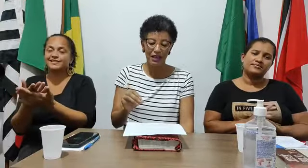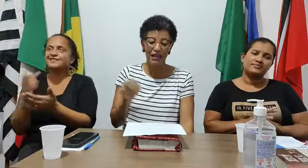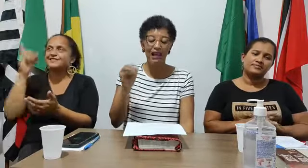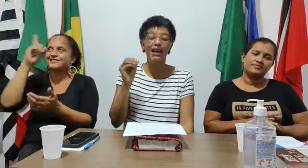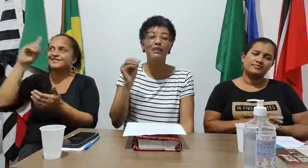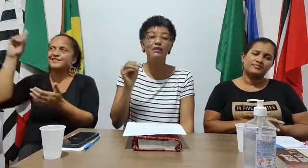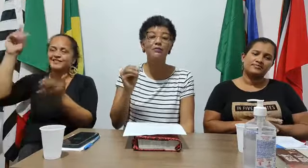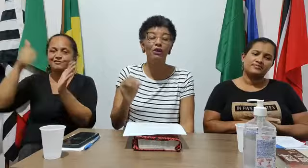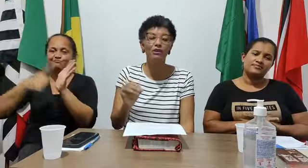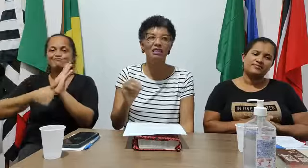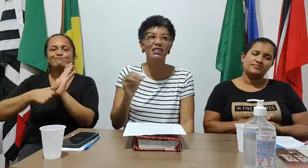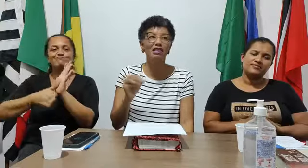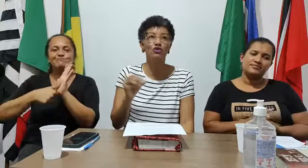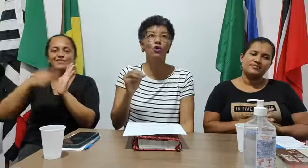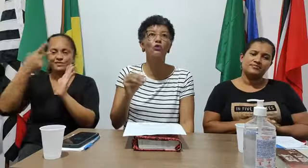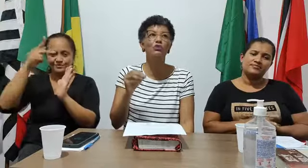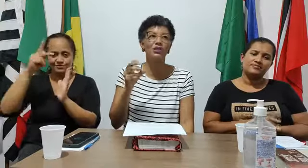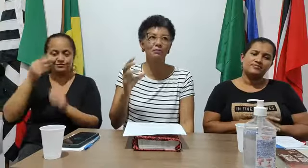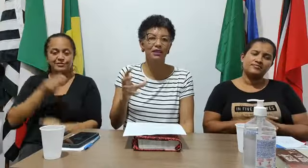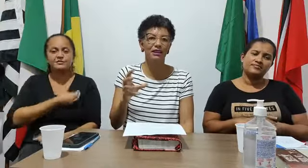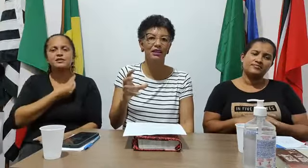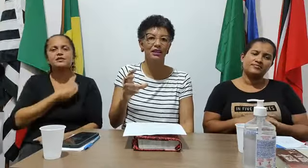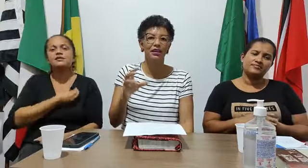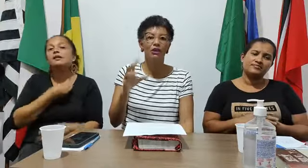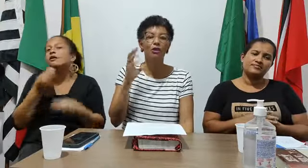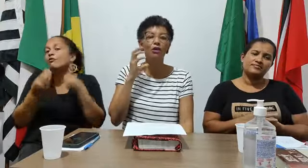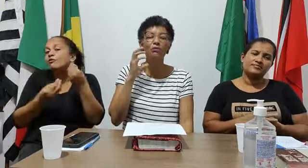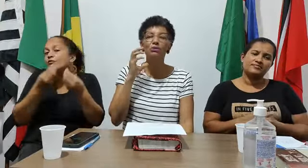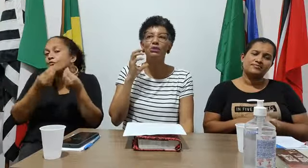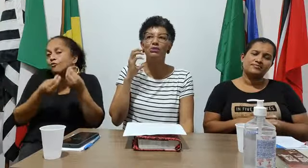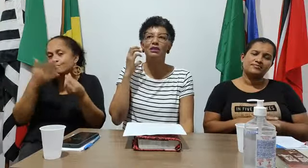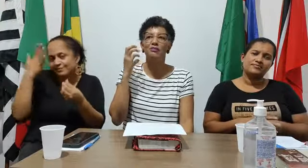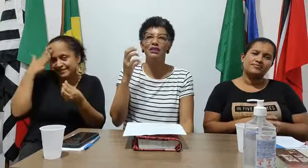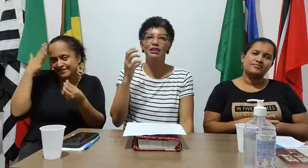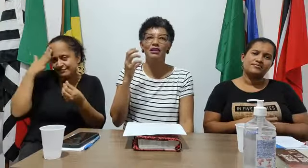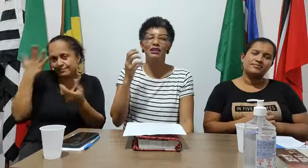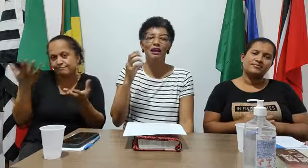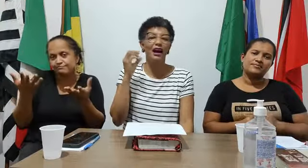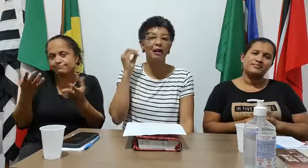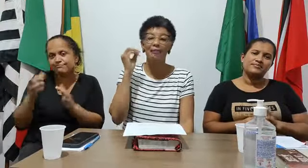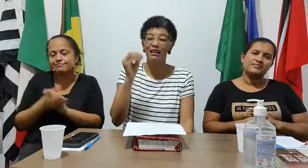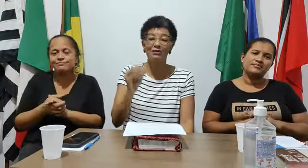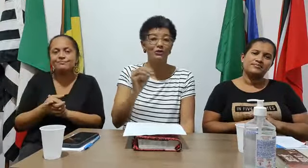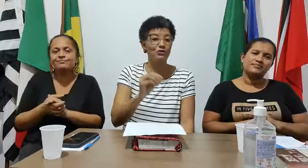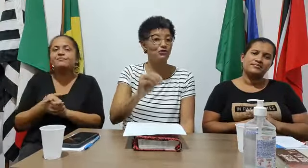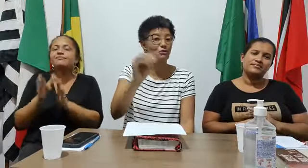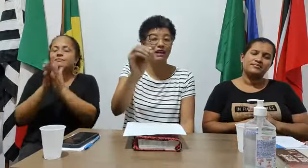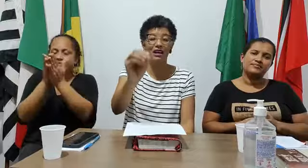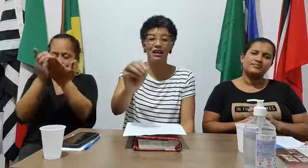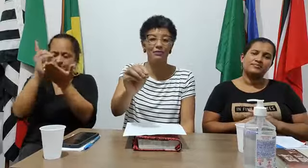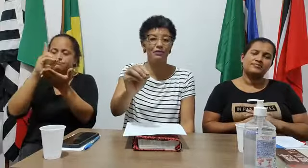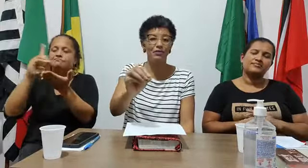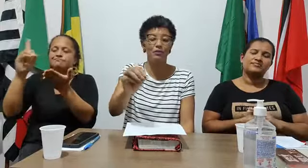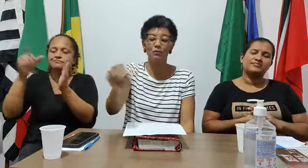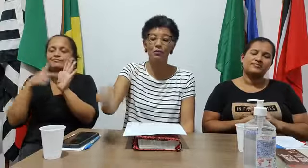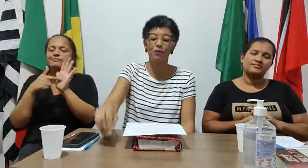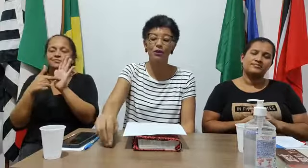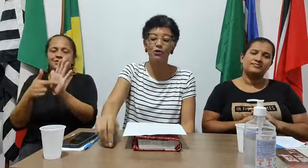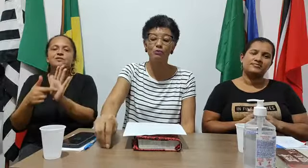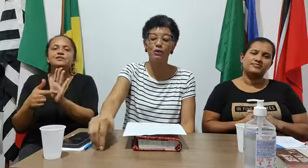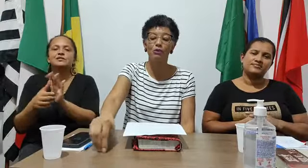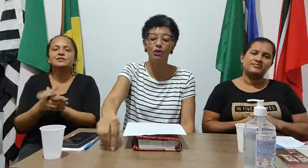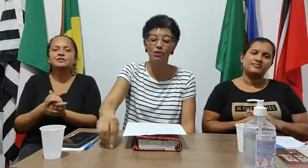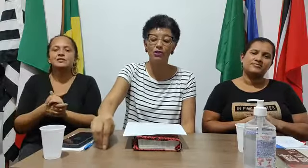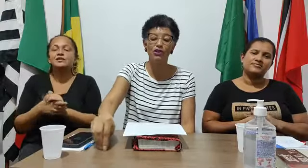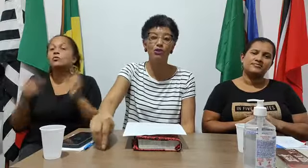vida. E a resposta, Zenaide, como saber? Como eu saber? A palavra hoje foi bem clara para você. O